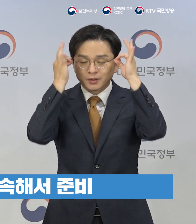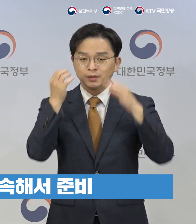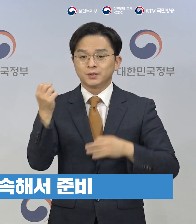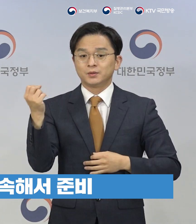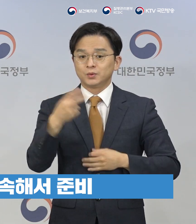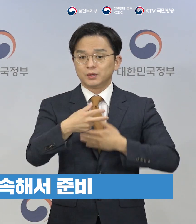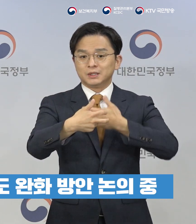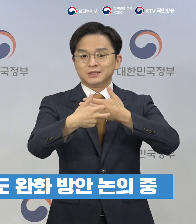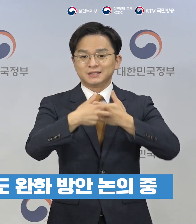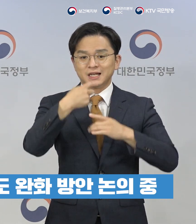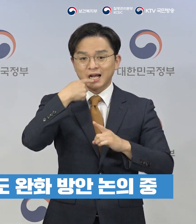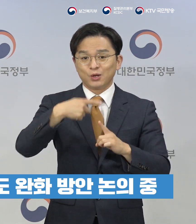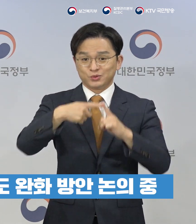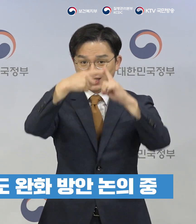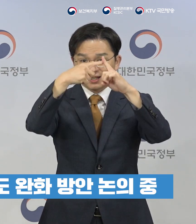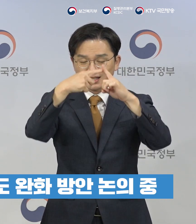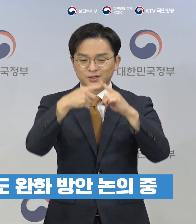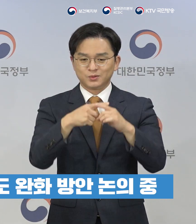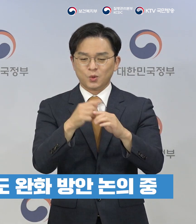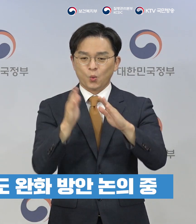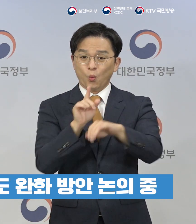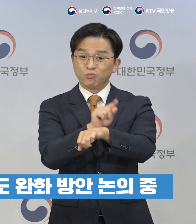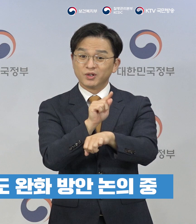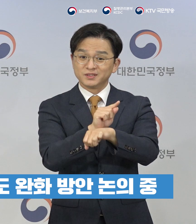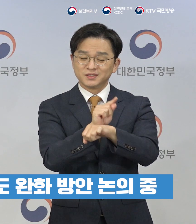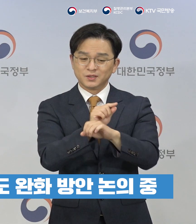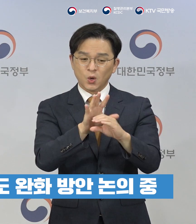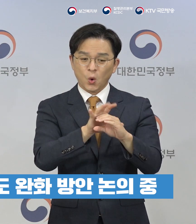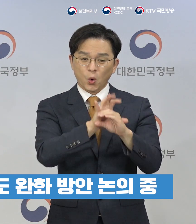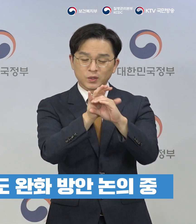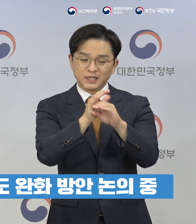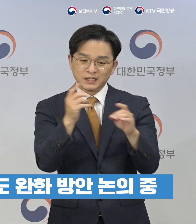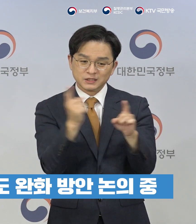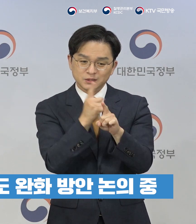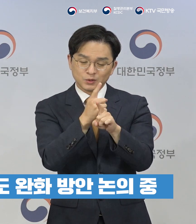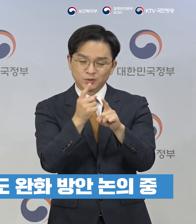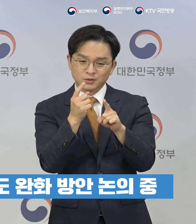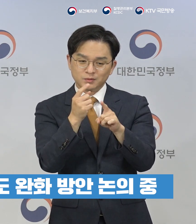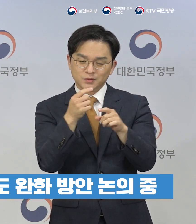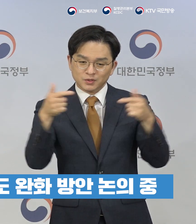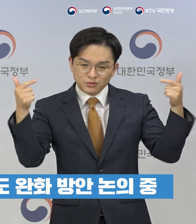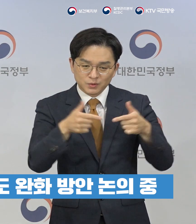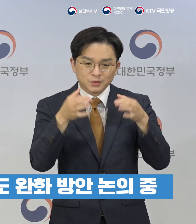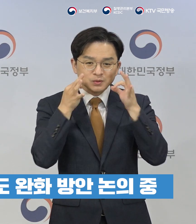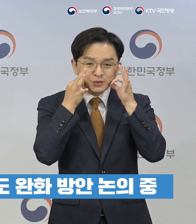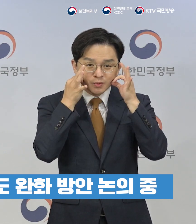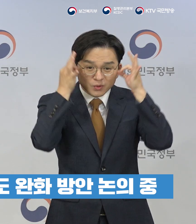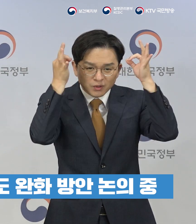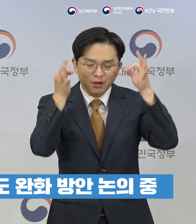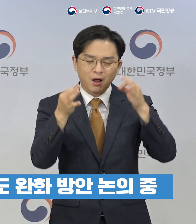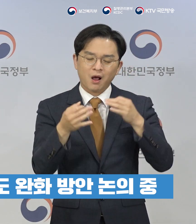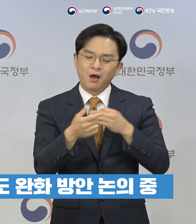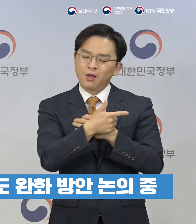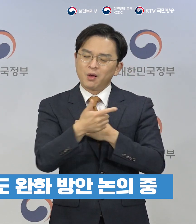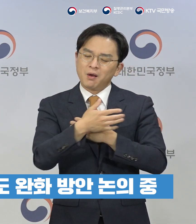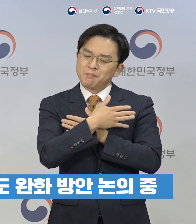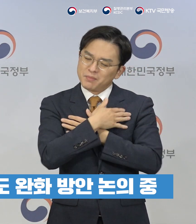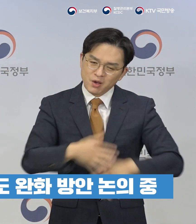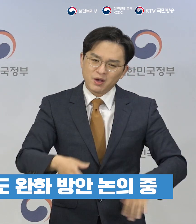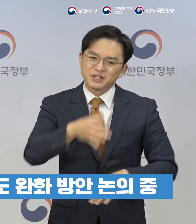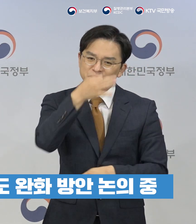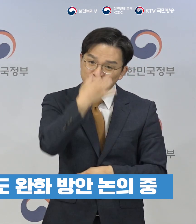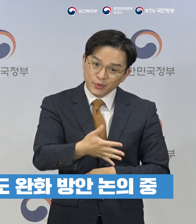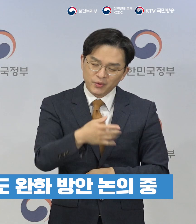있습니다. 장기간에 걸쳐 누적된 의료진과 방역 공무원들의 피로도를 완화하고 역량을